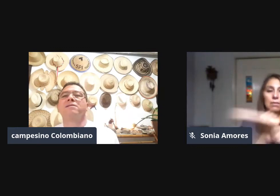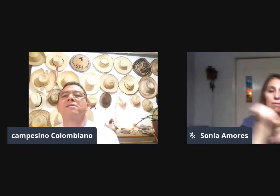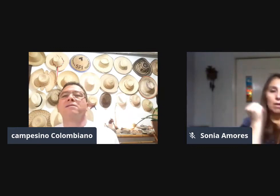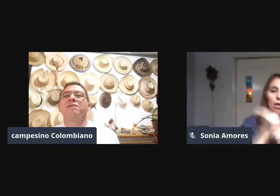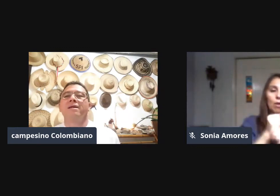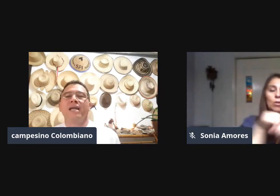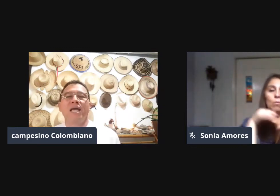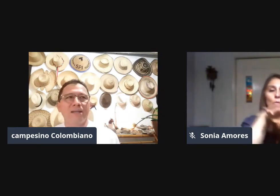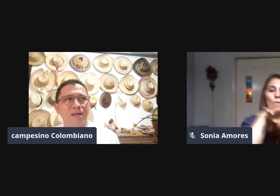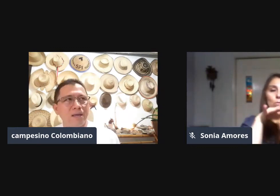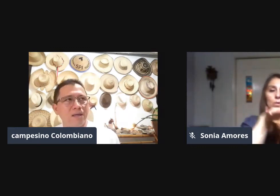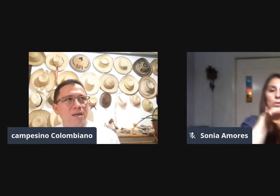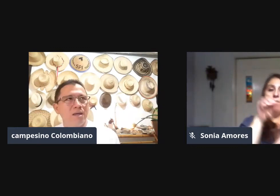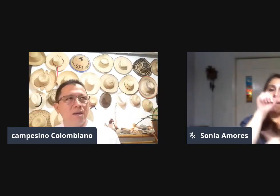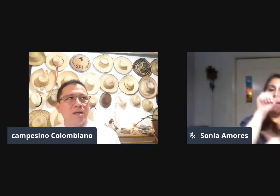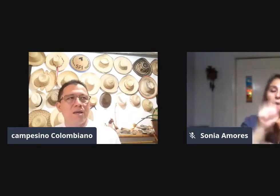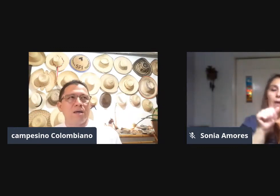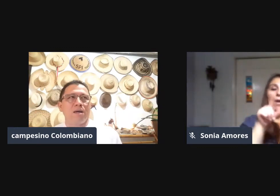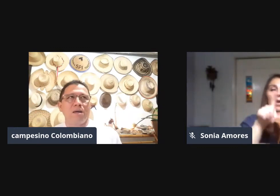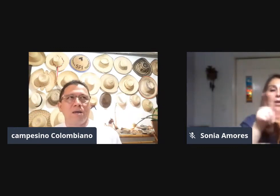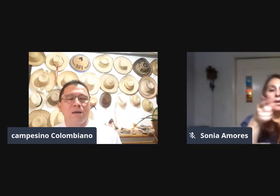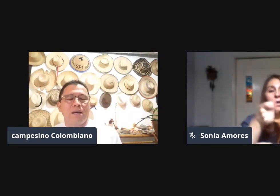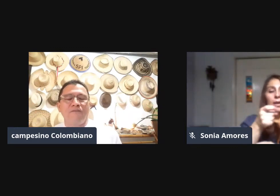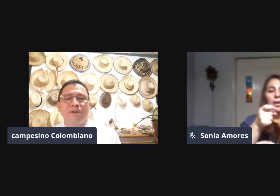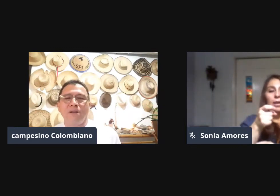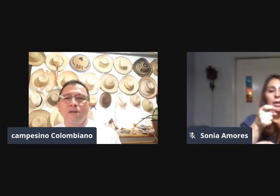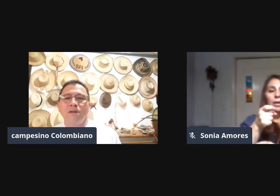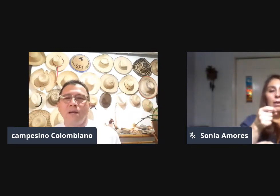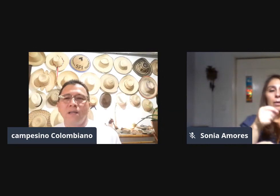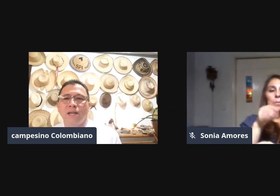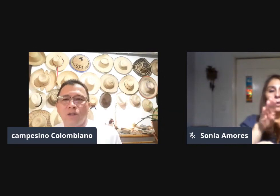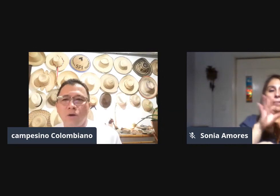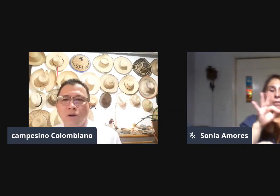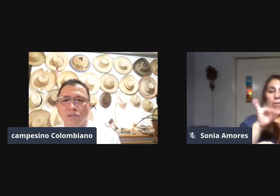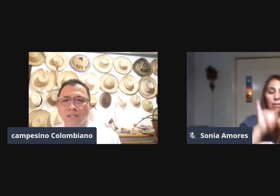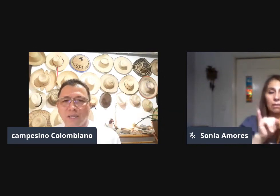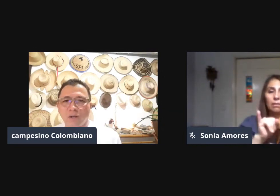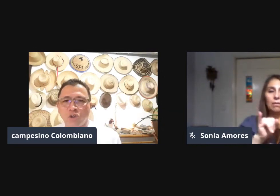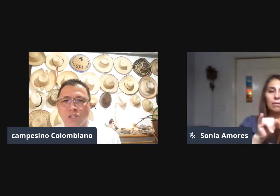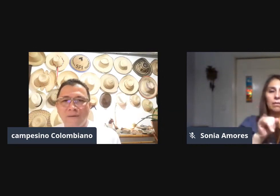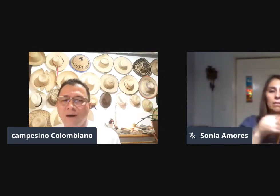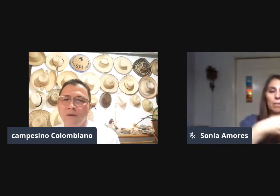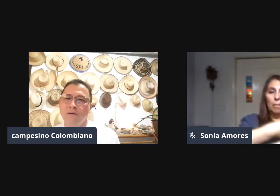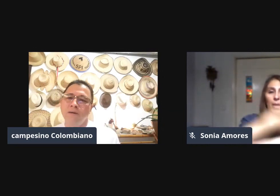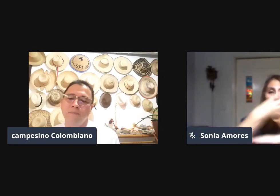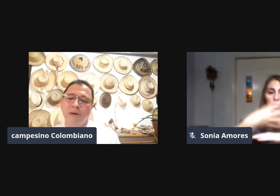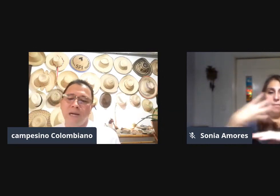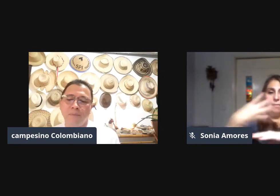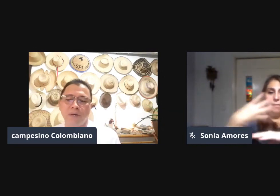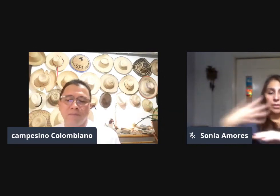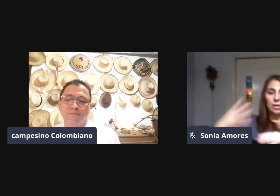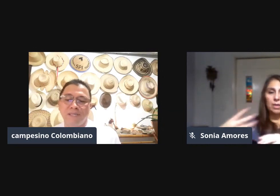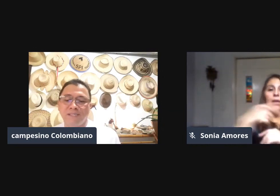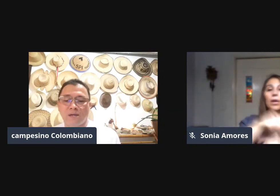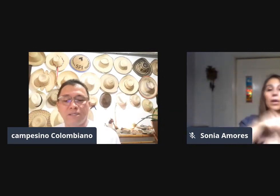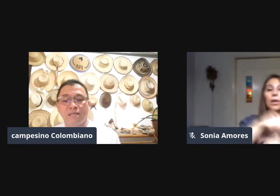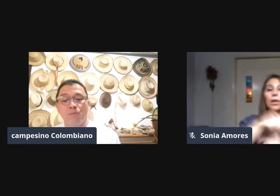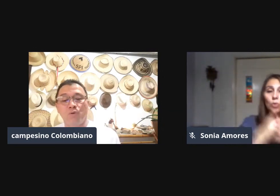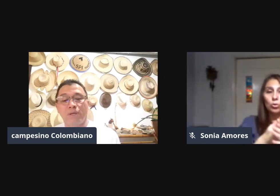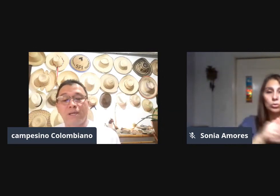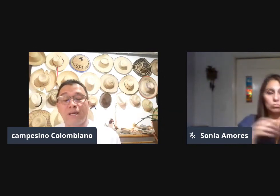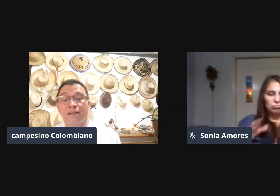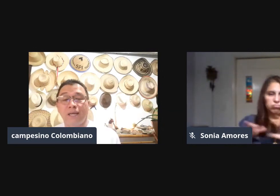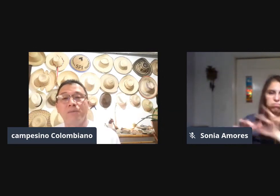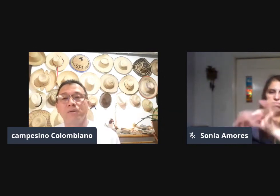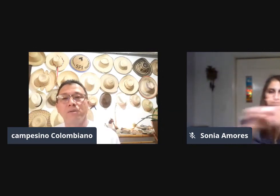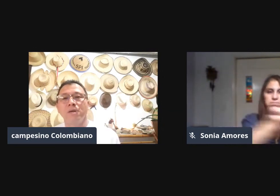mujeres, LGBTI, en fin, entre todos los de abajo, para poder pensarnos en el mundo